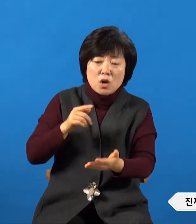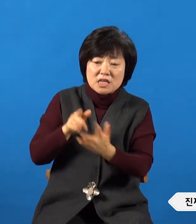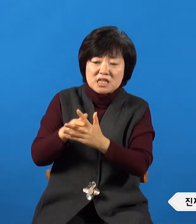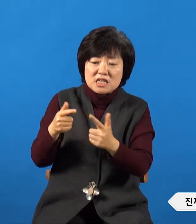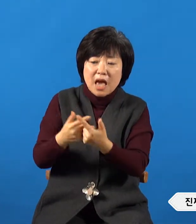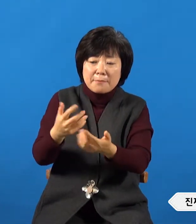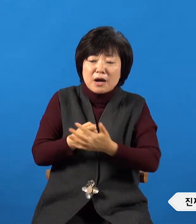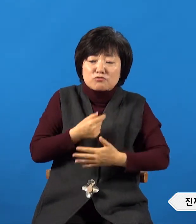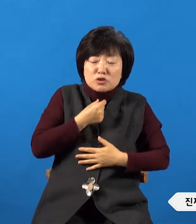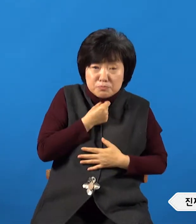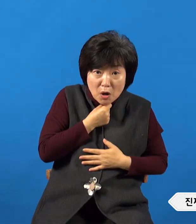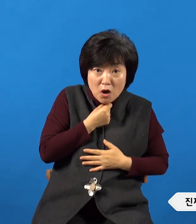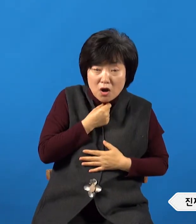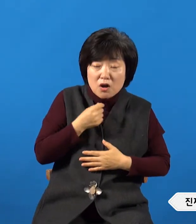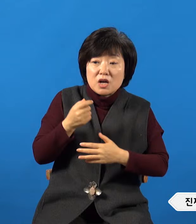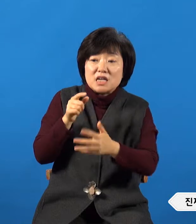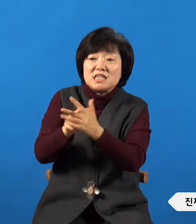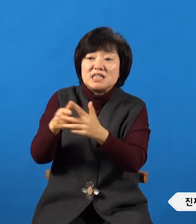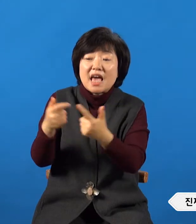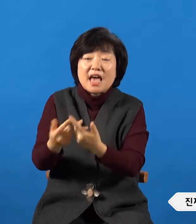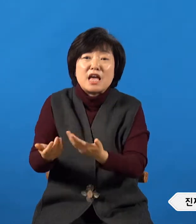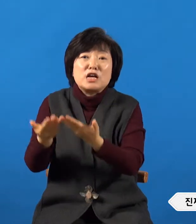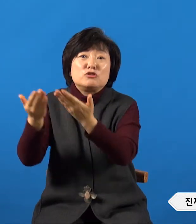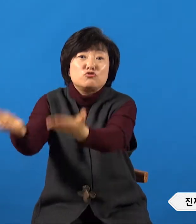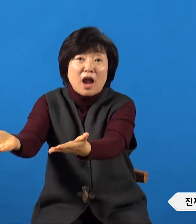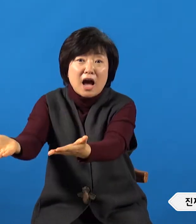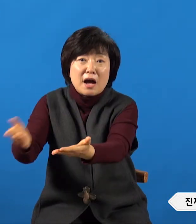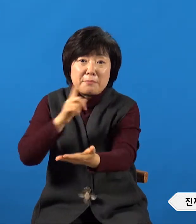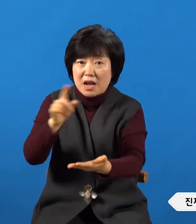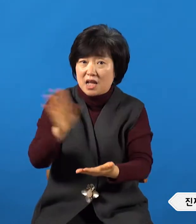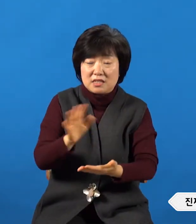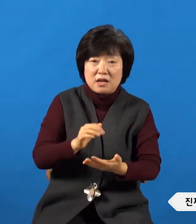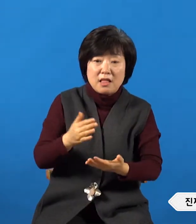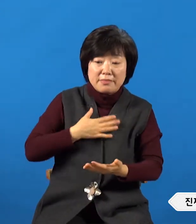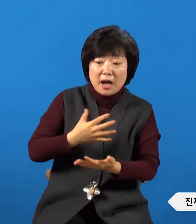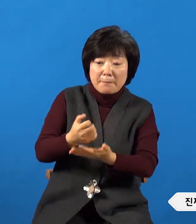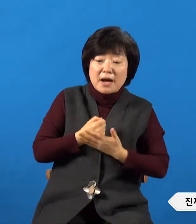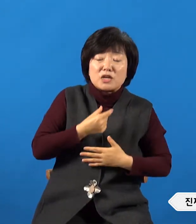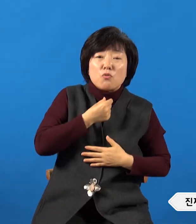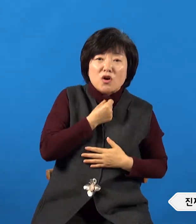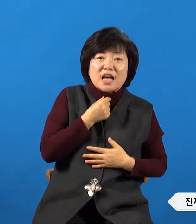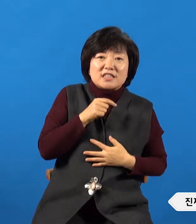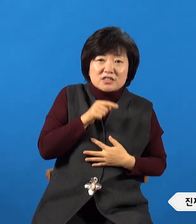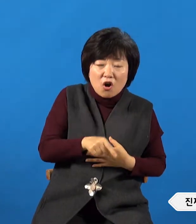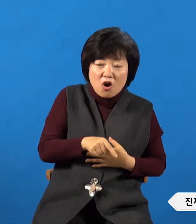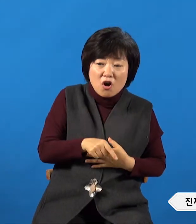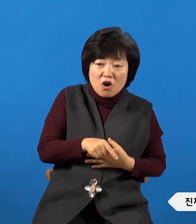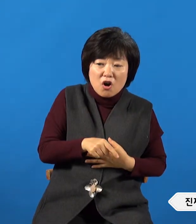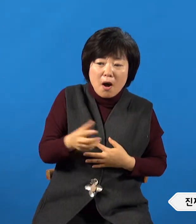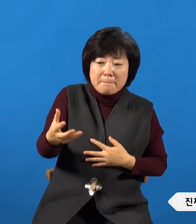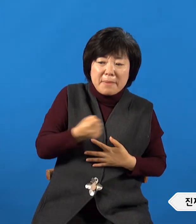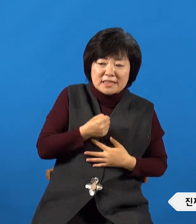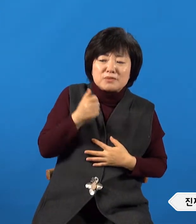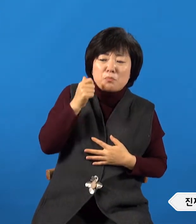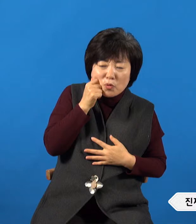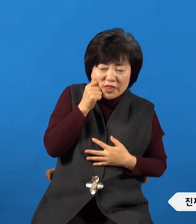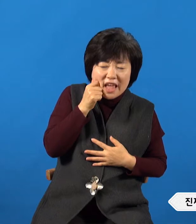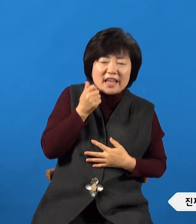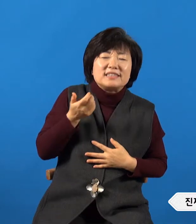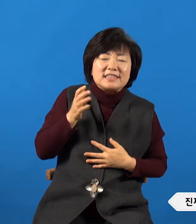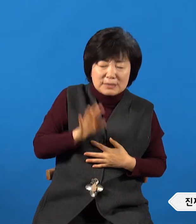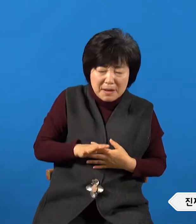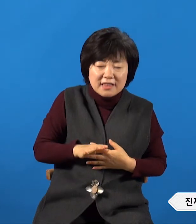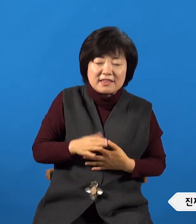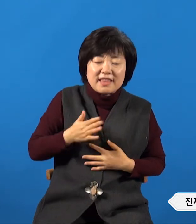이해를 받기 위해 이해를 하라고 말씀하고 있지 않는 겁니다. 내가 받기를 원하는 것을 받지 못한다